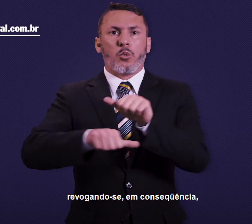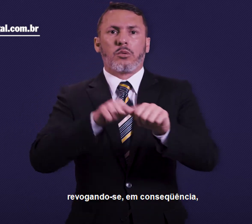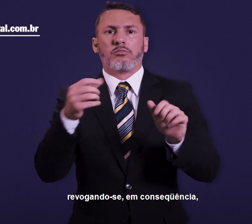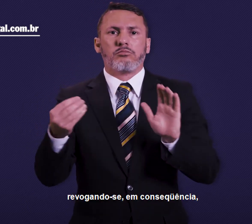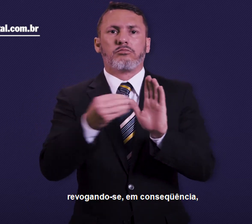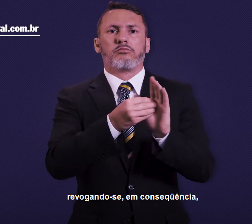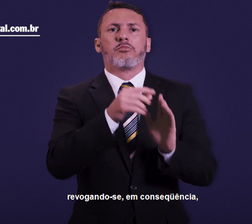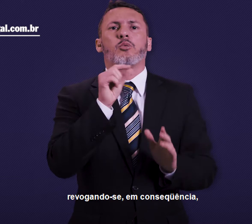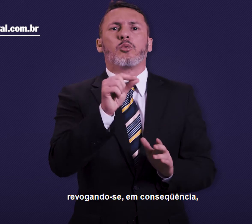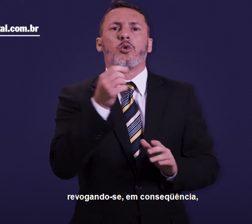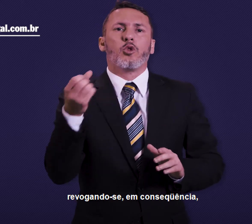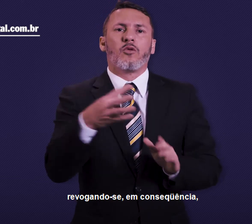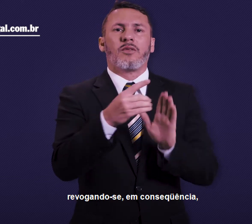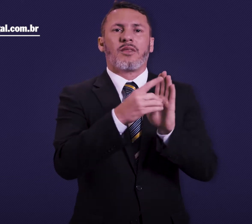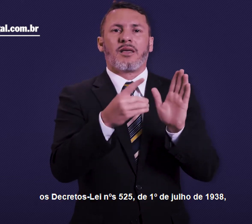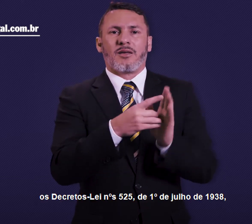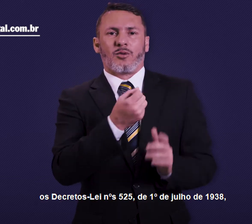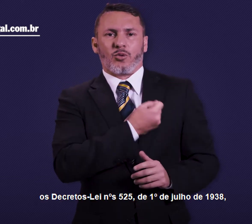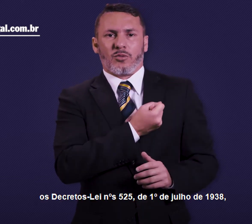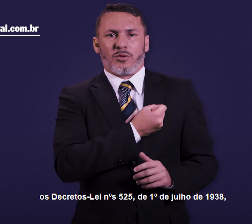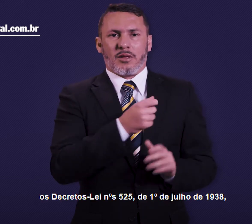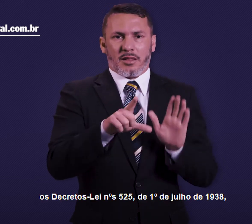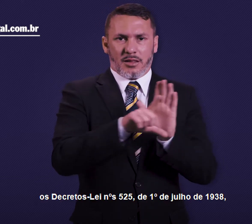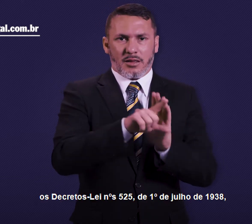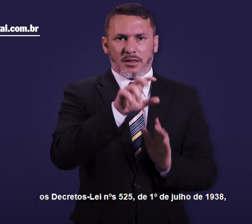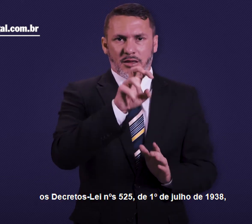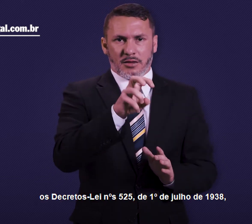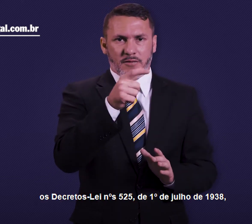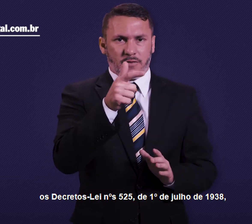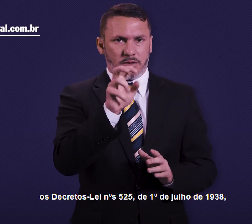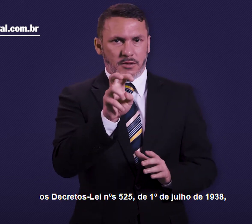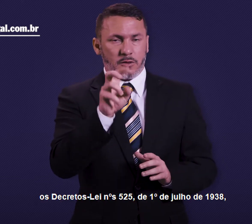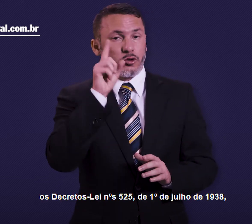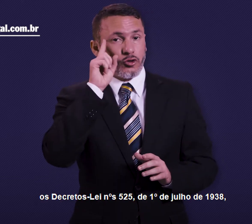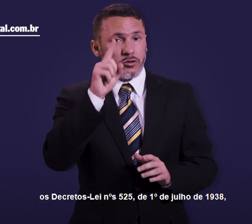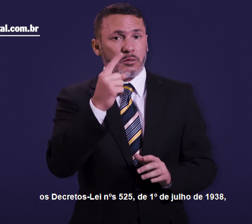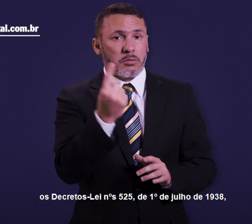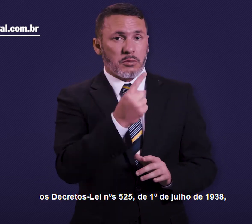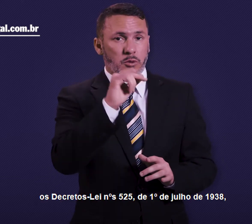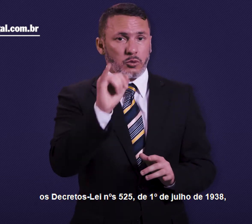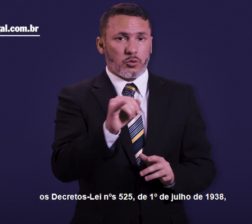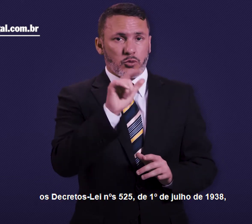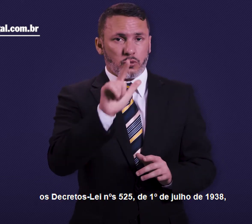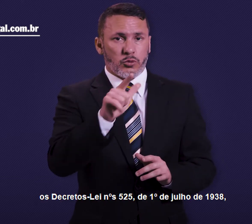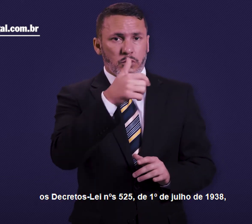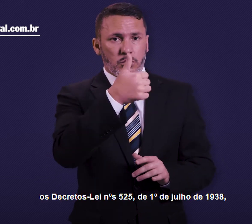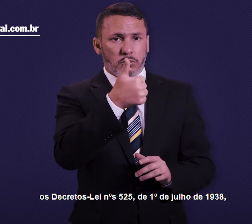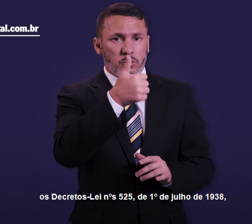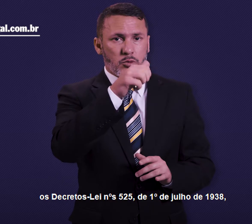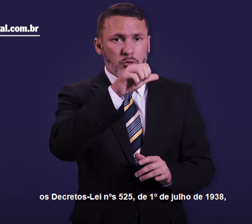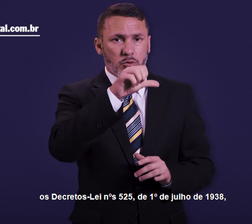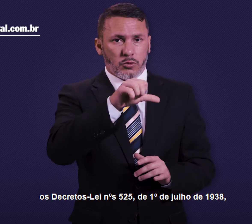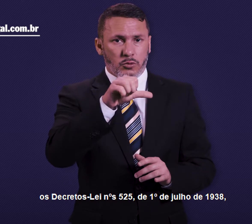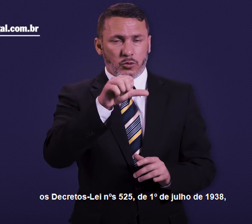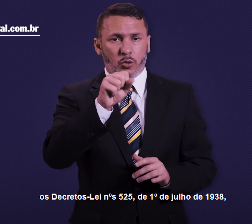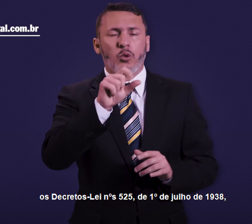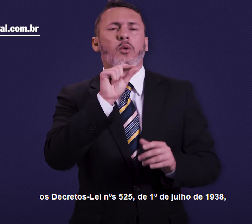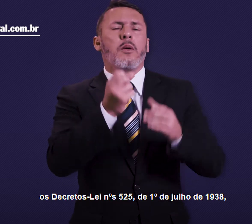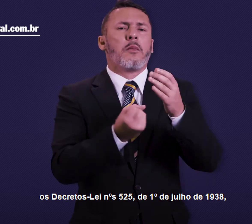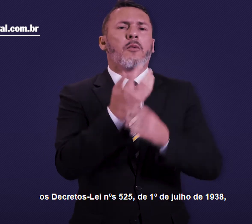revogando-se, em consequência, os Decretos-Lei números 525, de 1º de julho de 1938